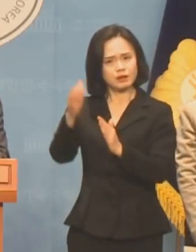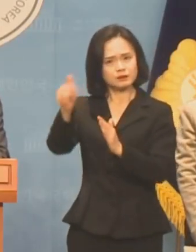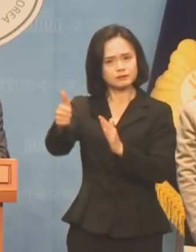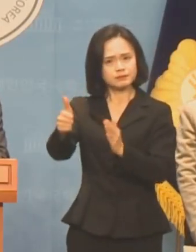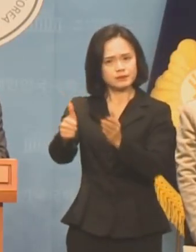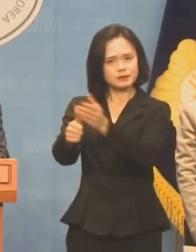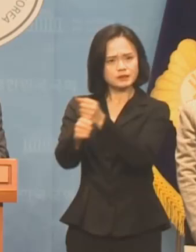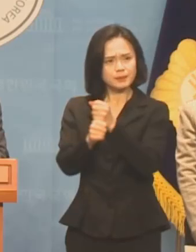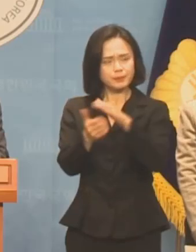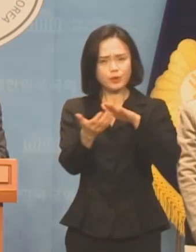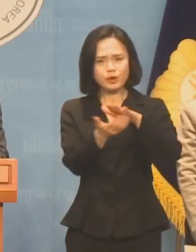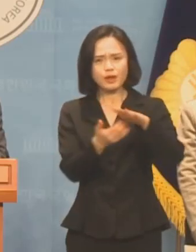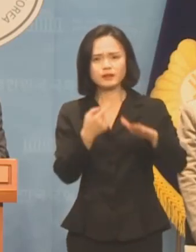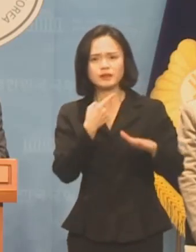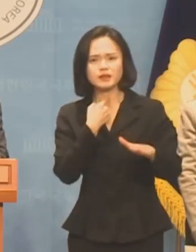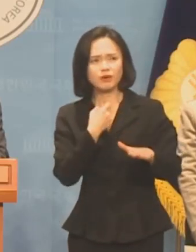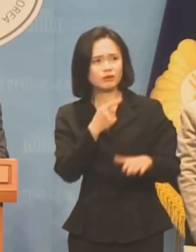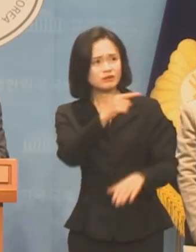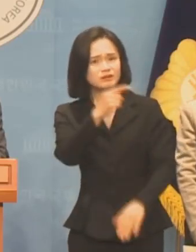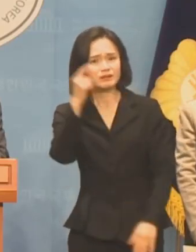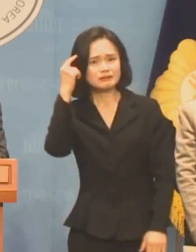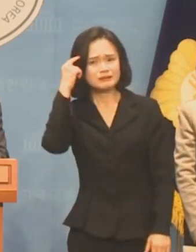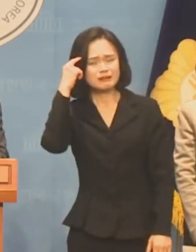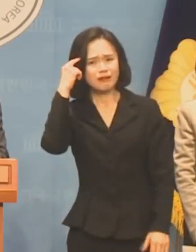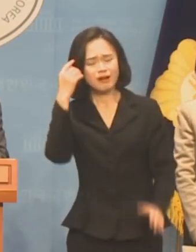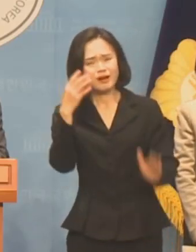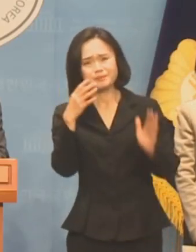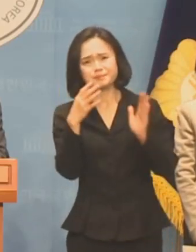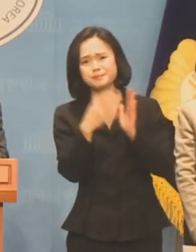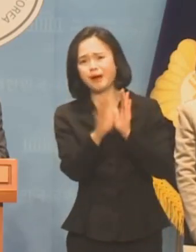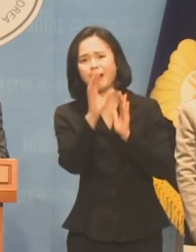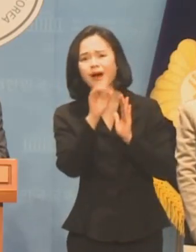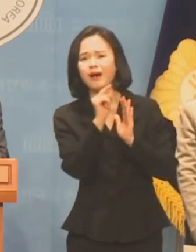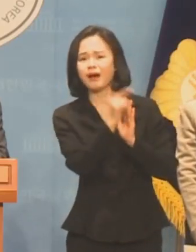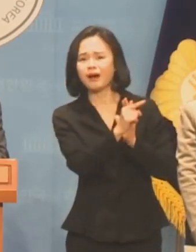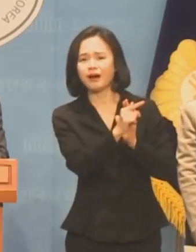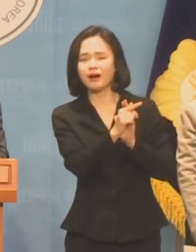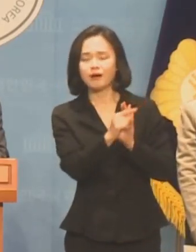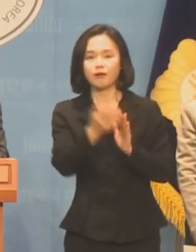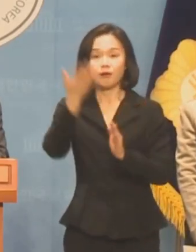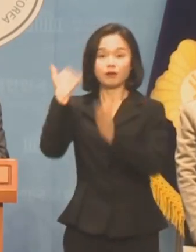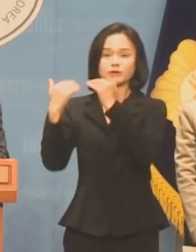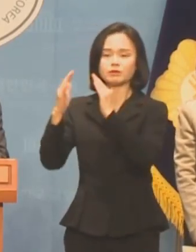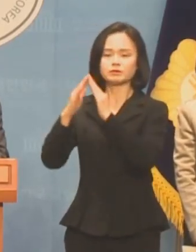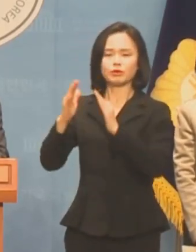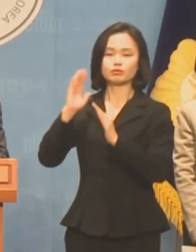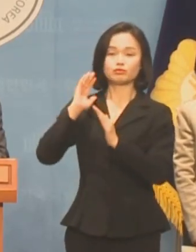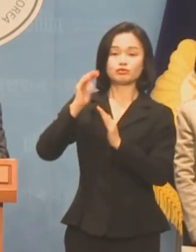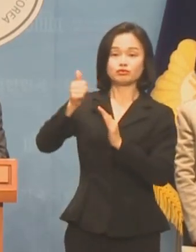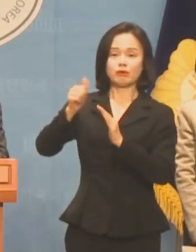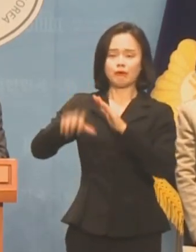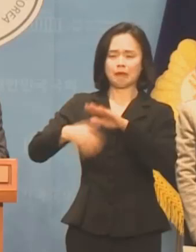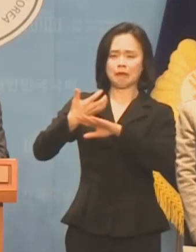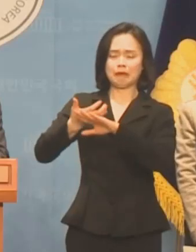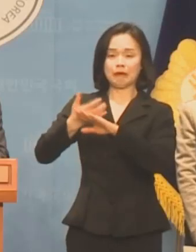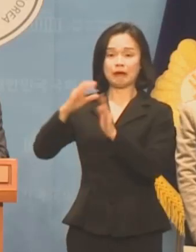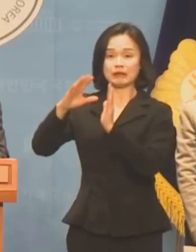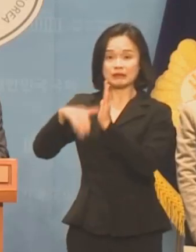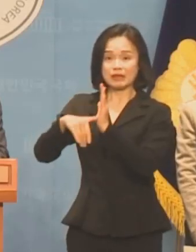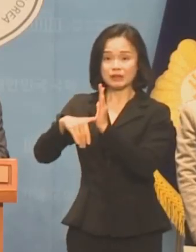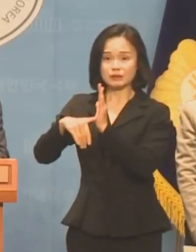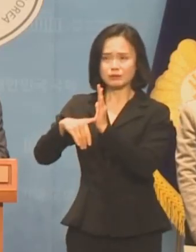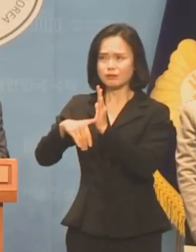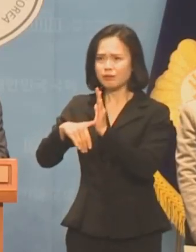발상은 전두환 군사 독재 정권에서도 시도하지 않았던